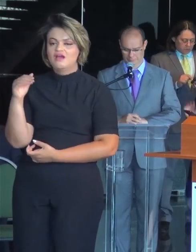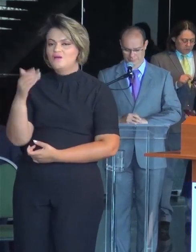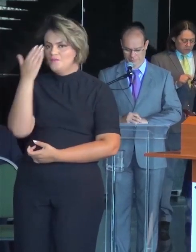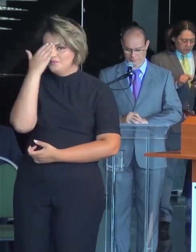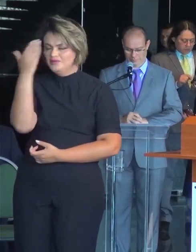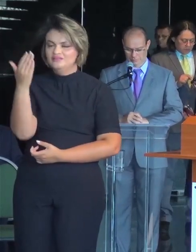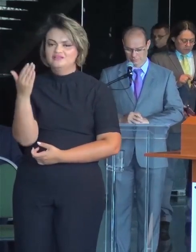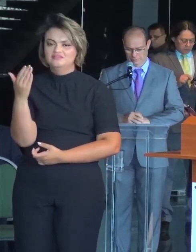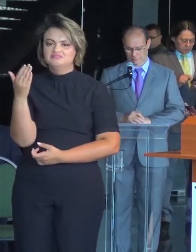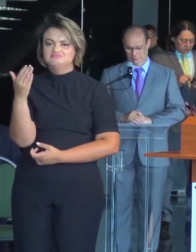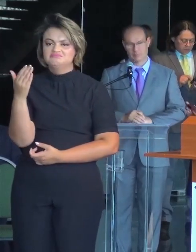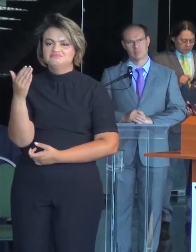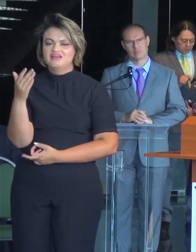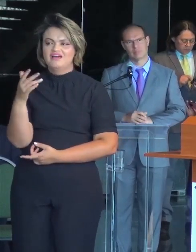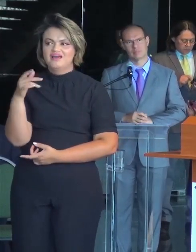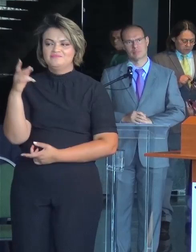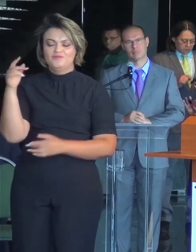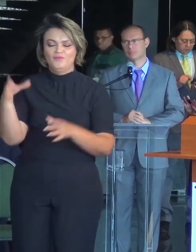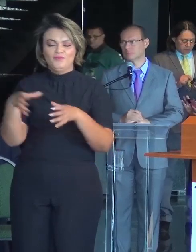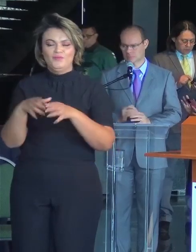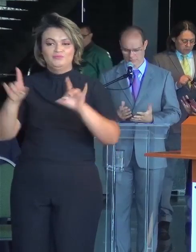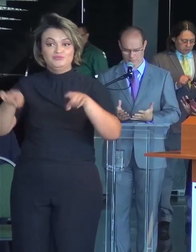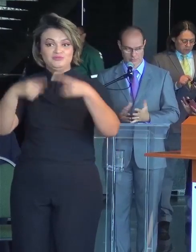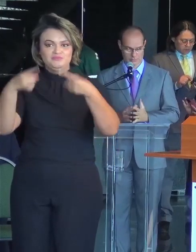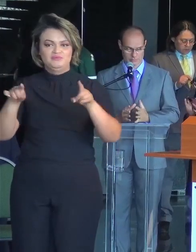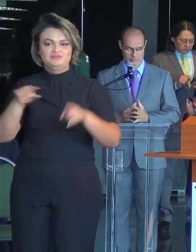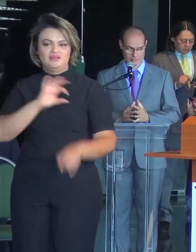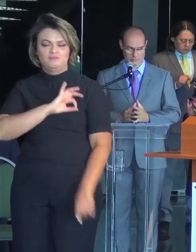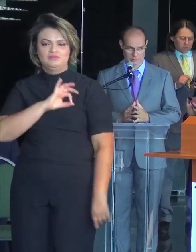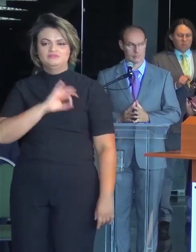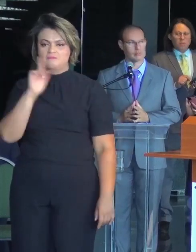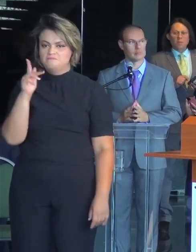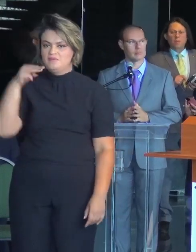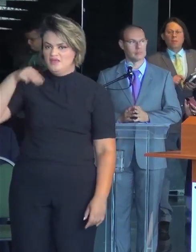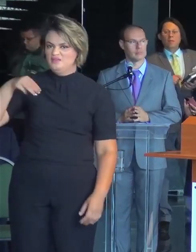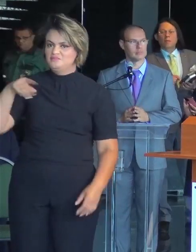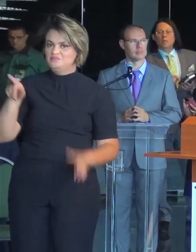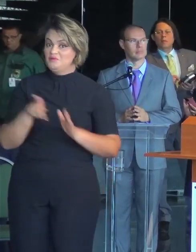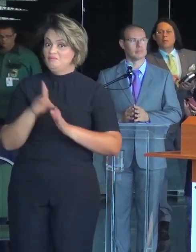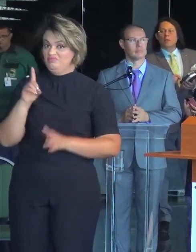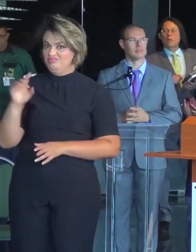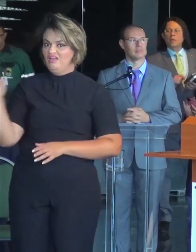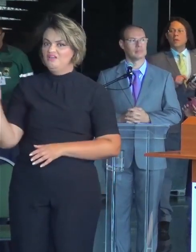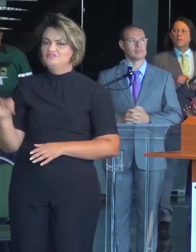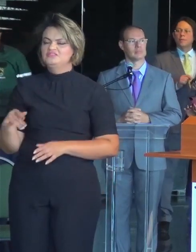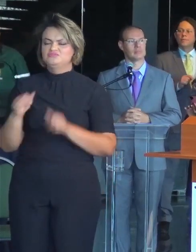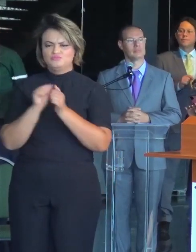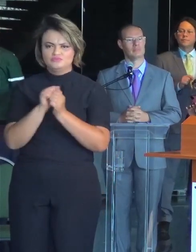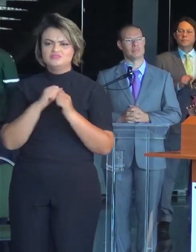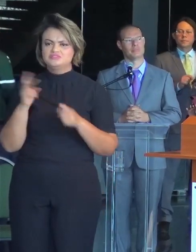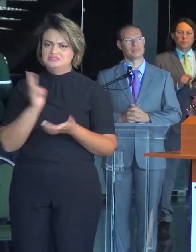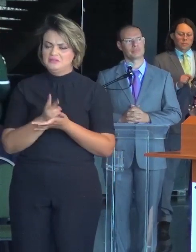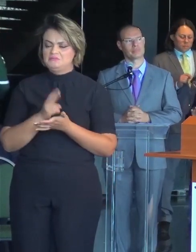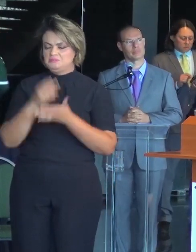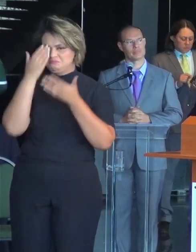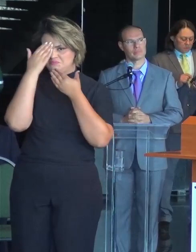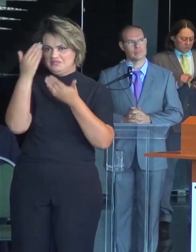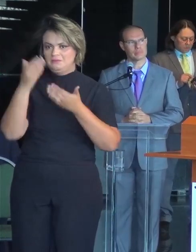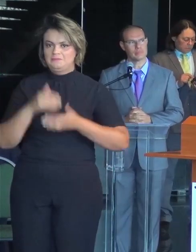a belíssima banda de música da Polícia Militar do Distrito Federal, que sempre está conosco. Muito